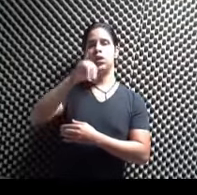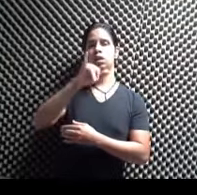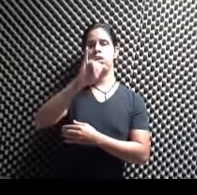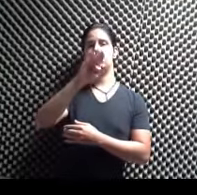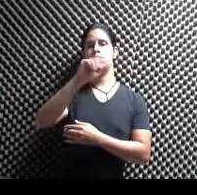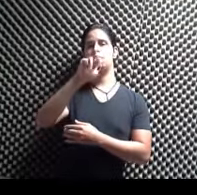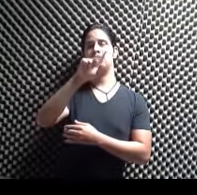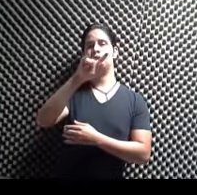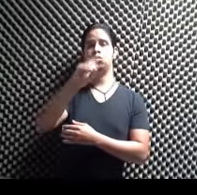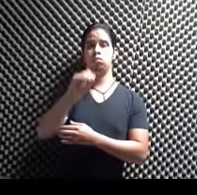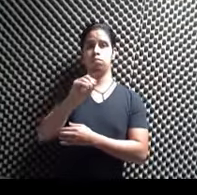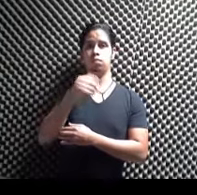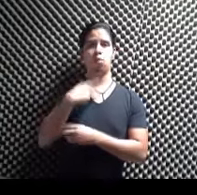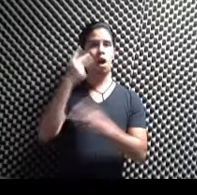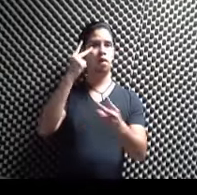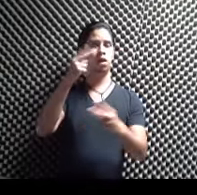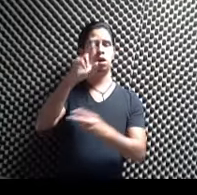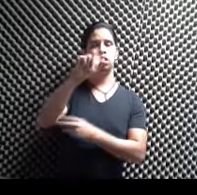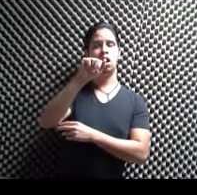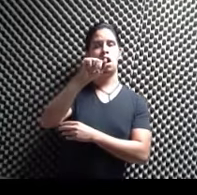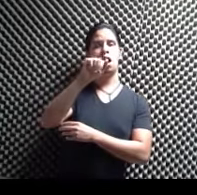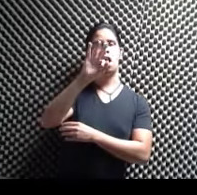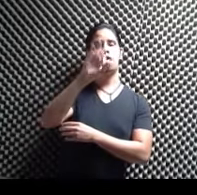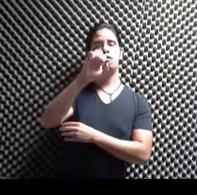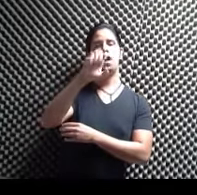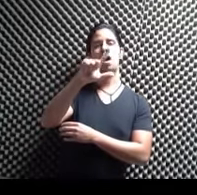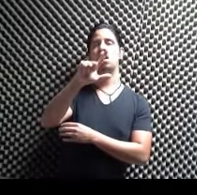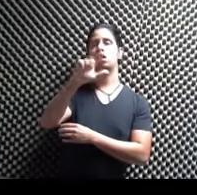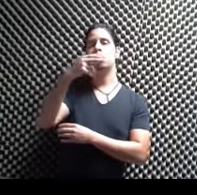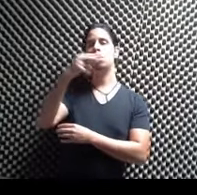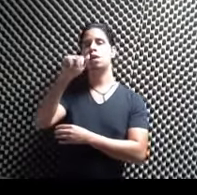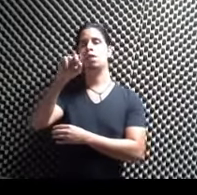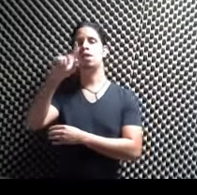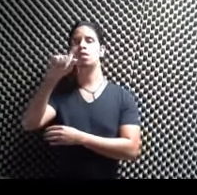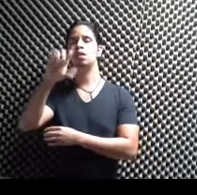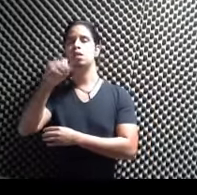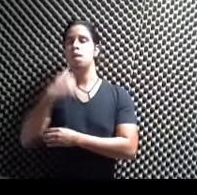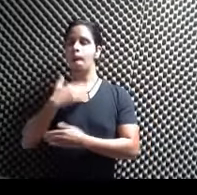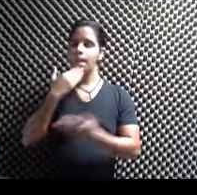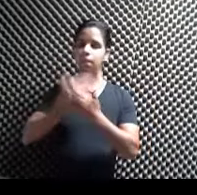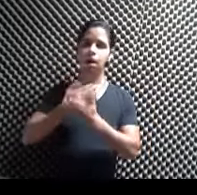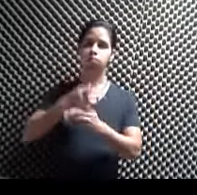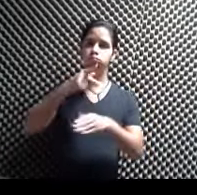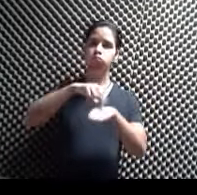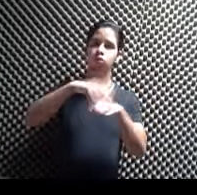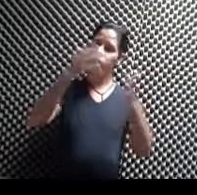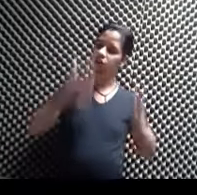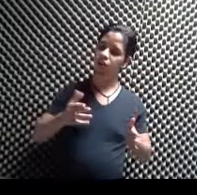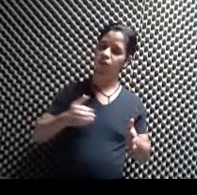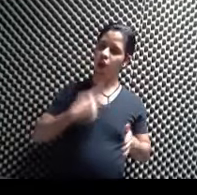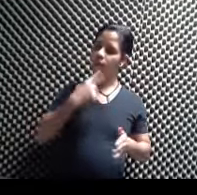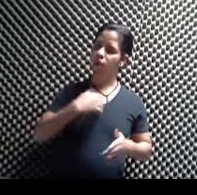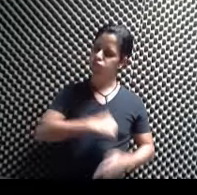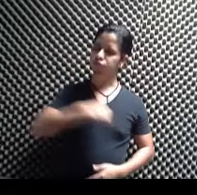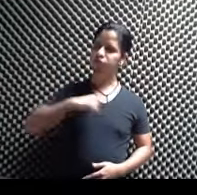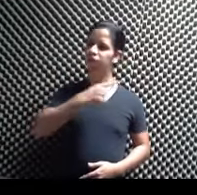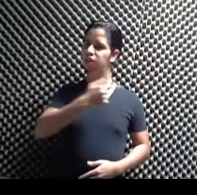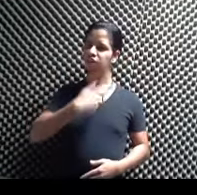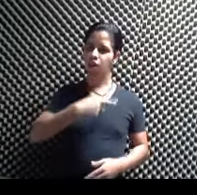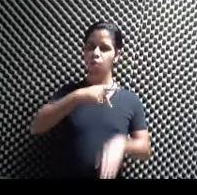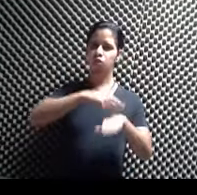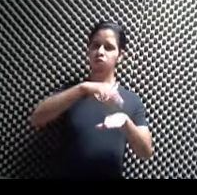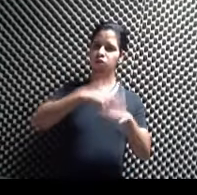Rafael Hernández muy boricua y muy, sí, muy orgulloso de su herencia y muy orgulloso de ser actor. Sí. Así que... Si le